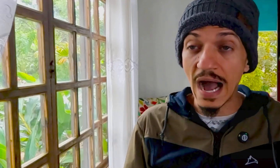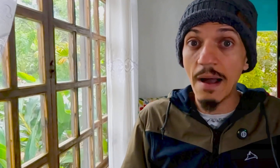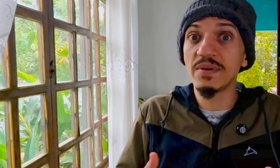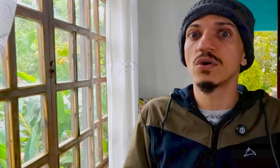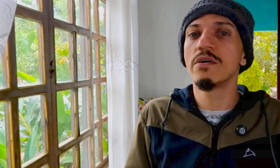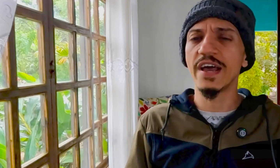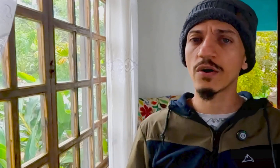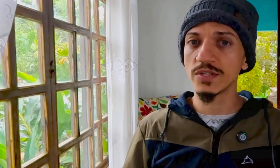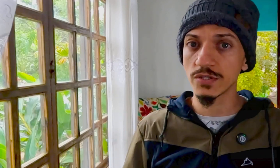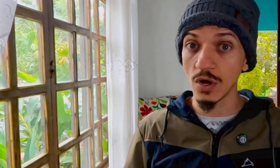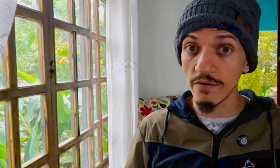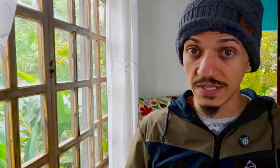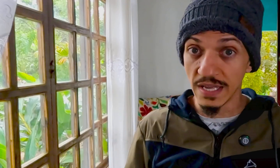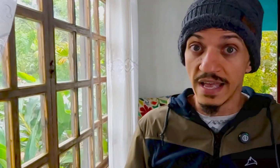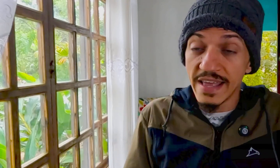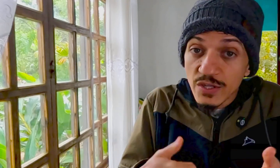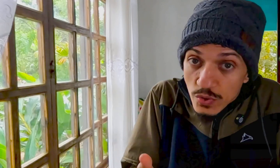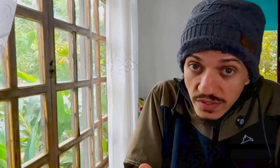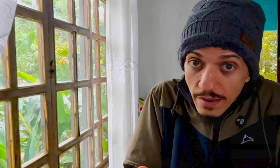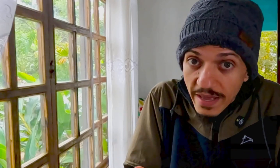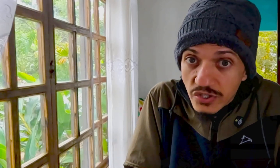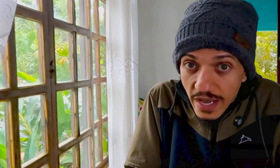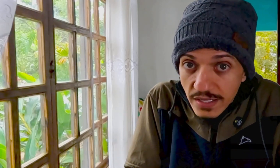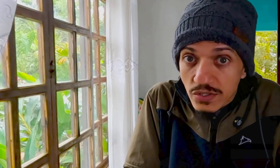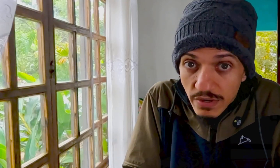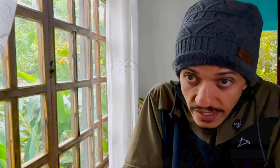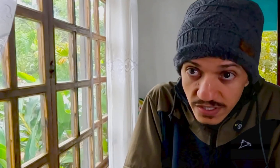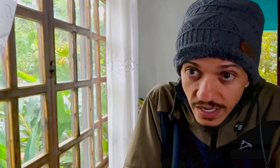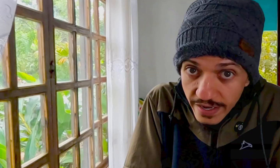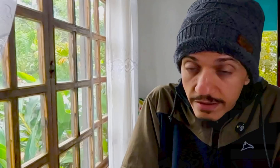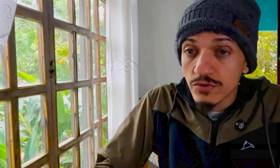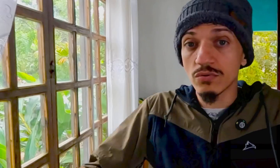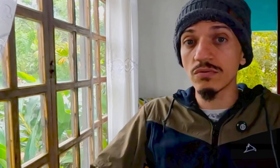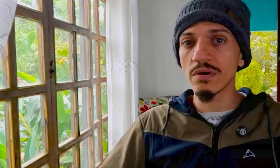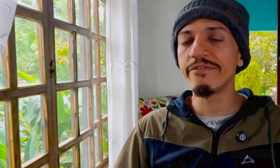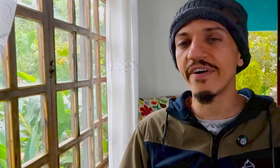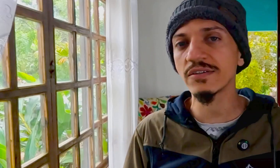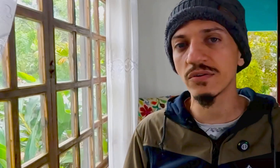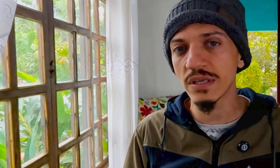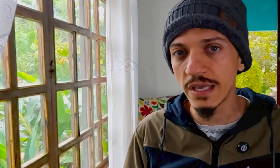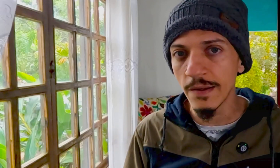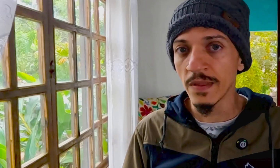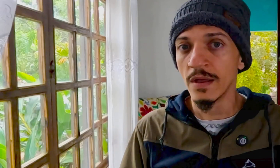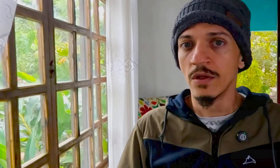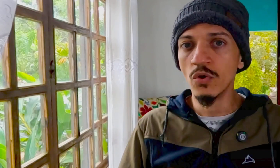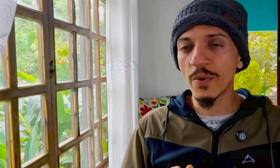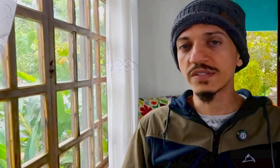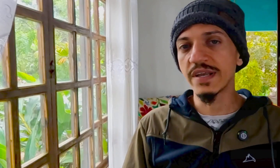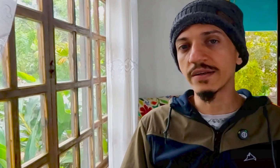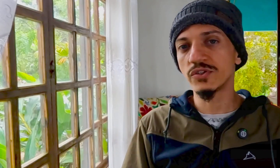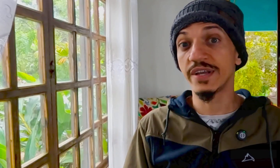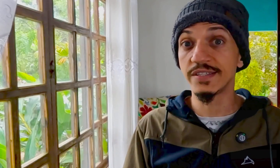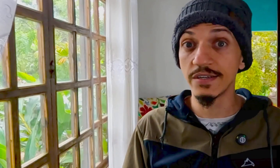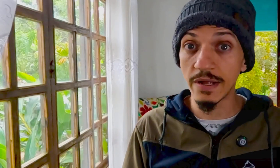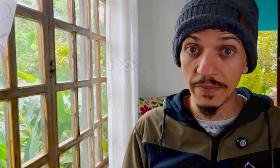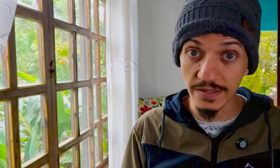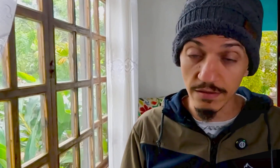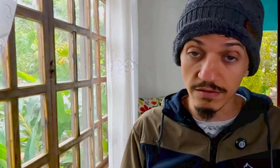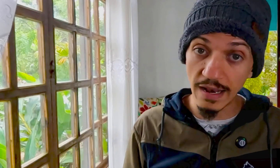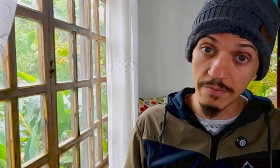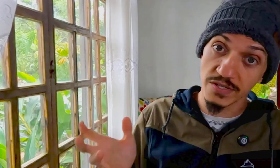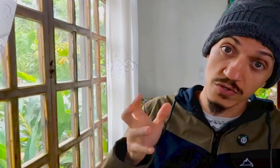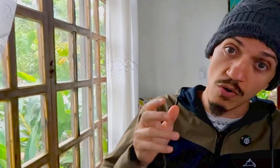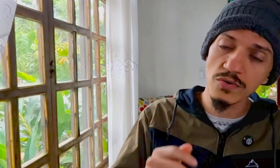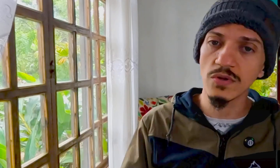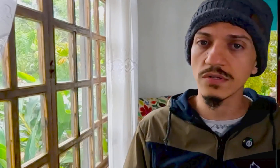de absorver coisas novas e é justamente esse o grande segredo de tudo que eu faço aqui no processo de ensino e aprendizado